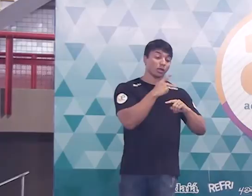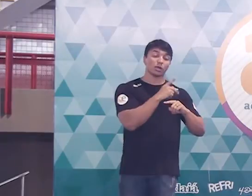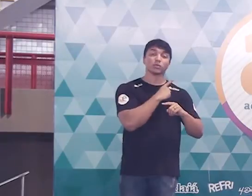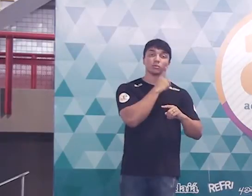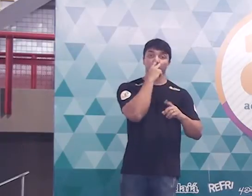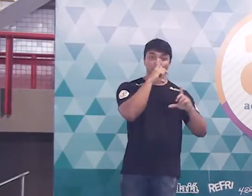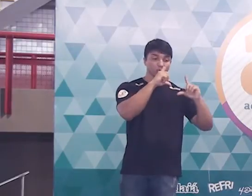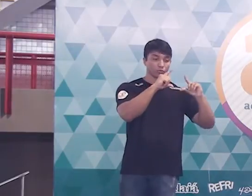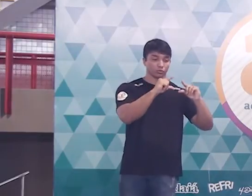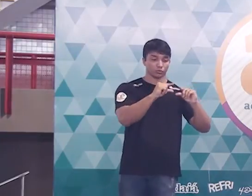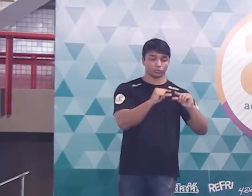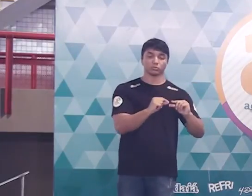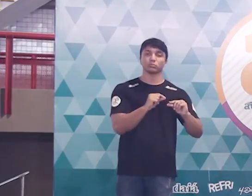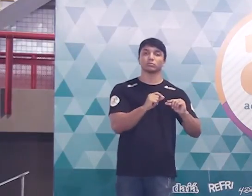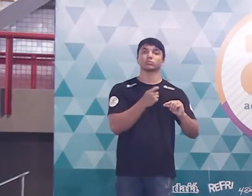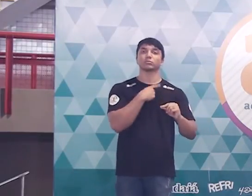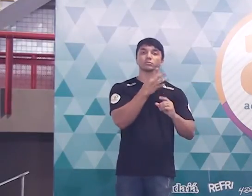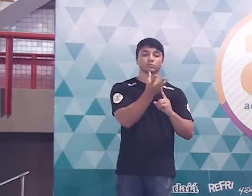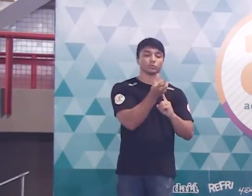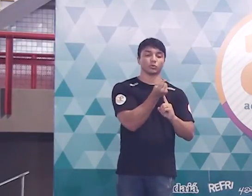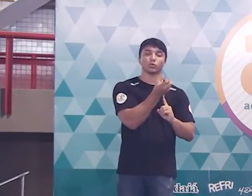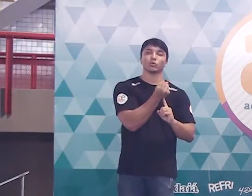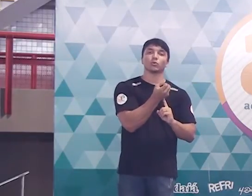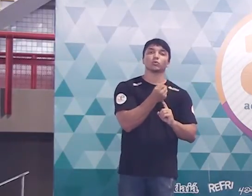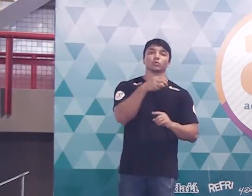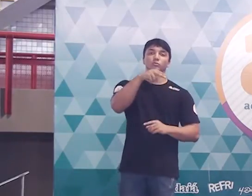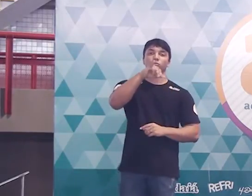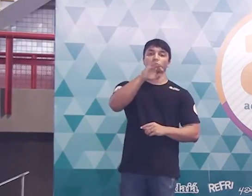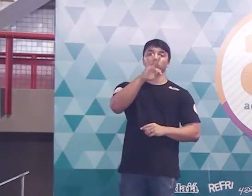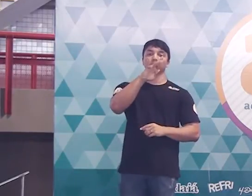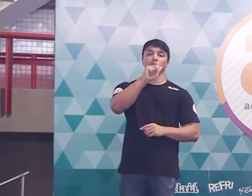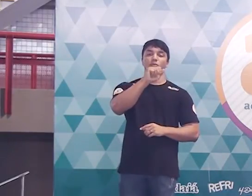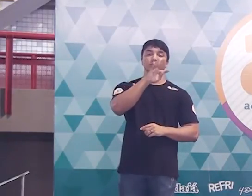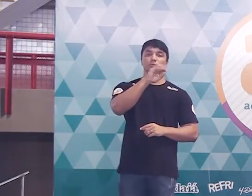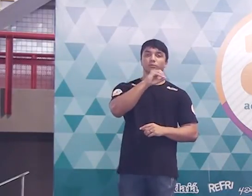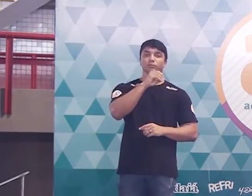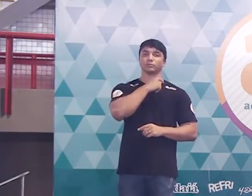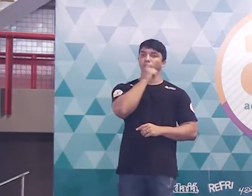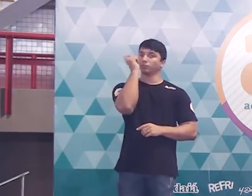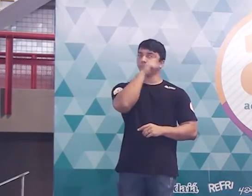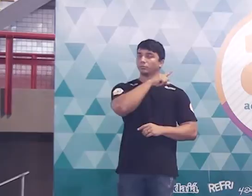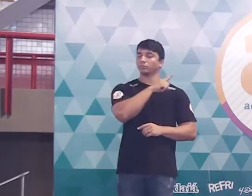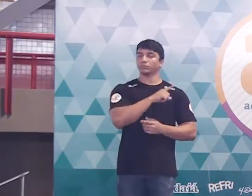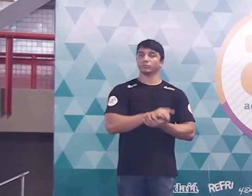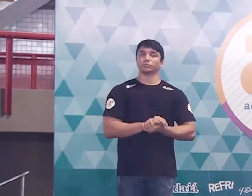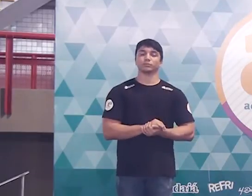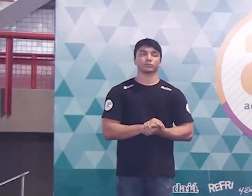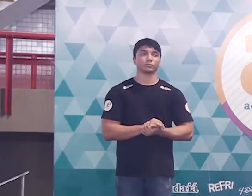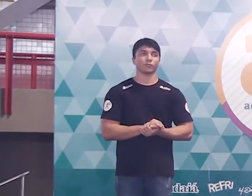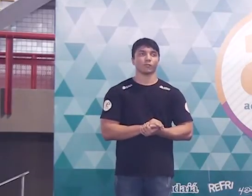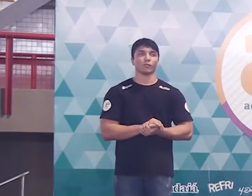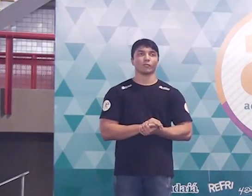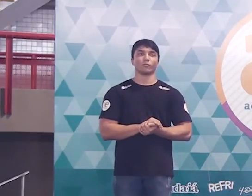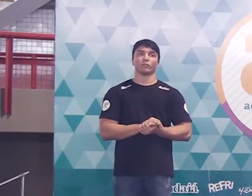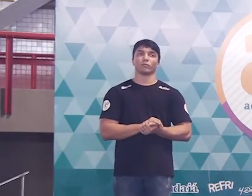plantas diminuíram a absorção de quê? Nitrato. Aí você diz, Lázaro,